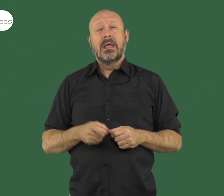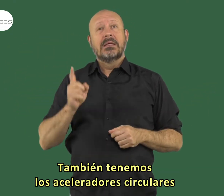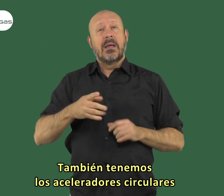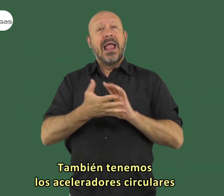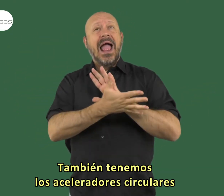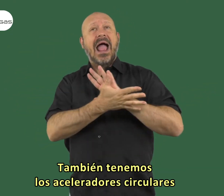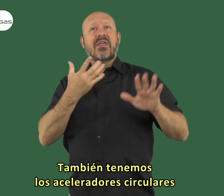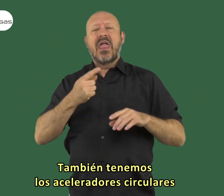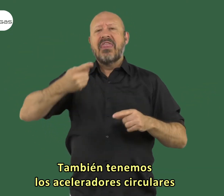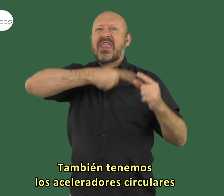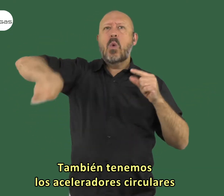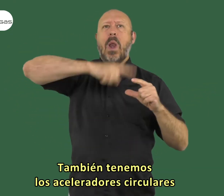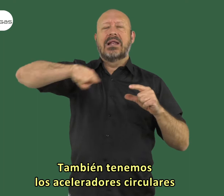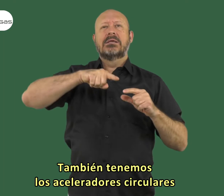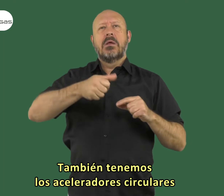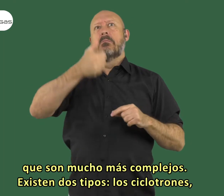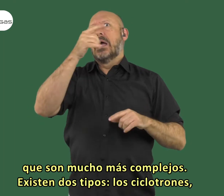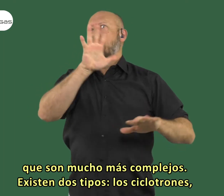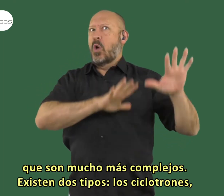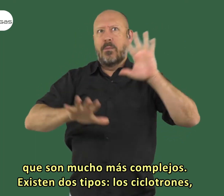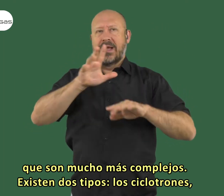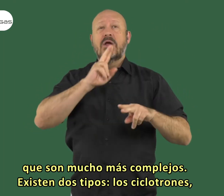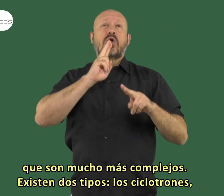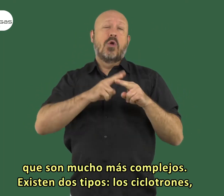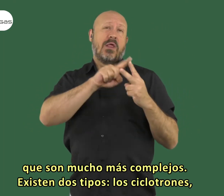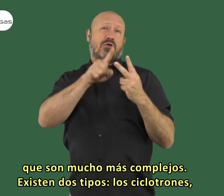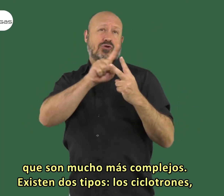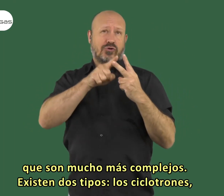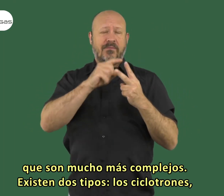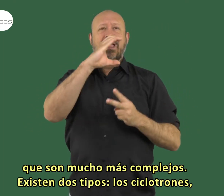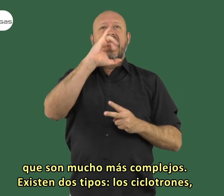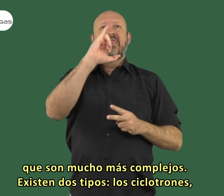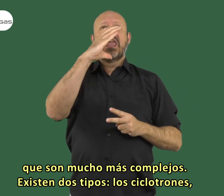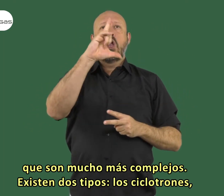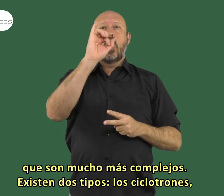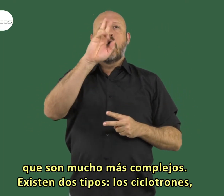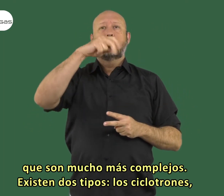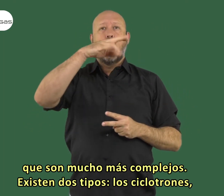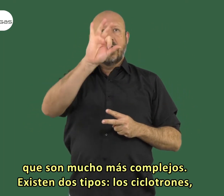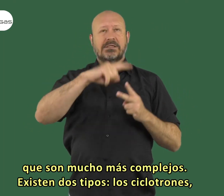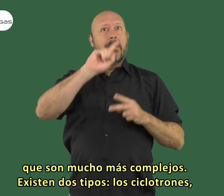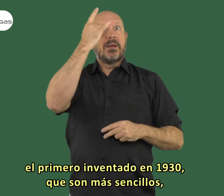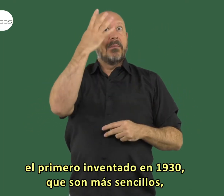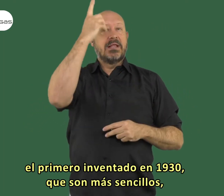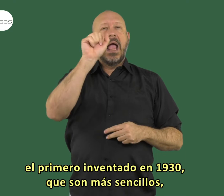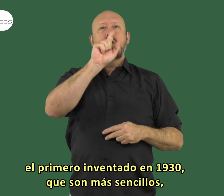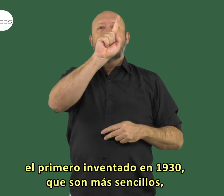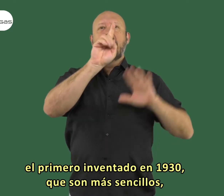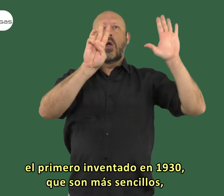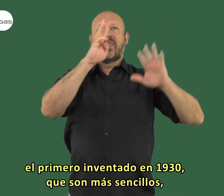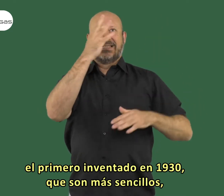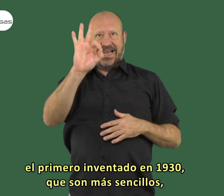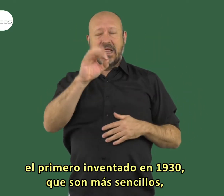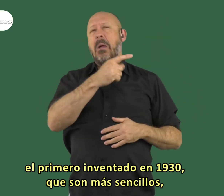Unidos. También tenemos los aceleradores circulares, que son mucho más complejos. Existen de dos tipos: los ciclotrones, el primero inventado